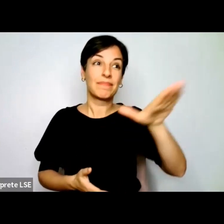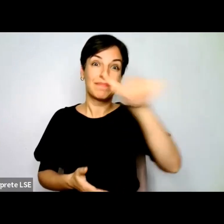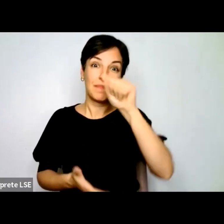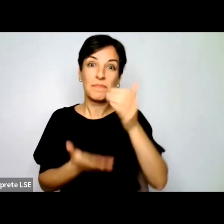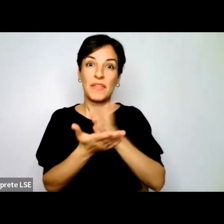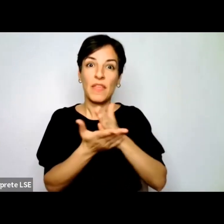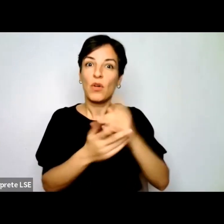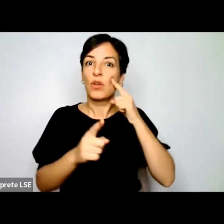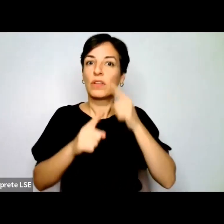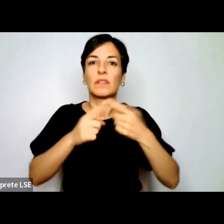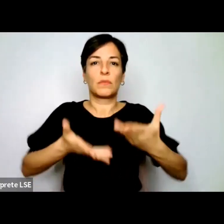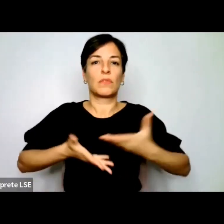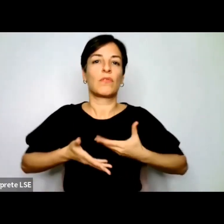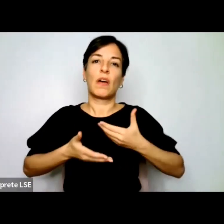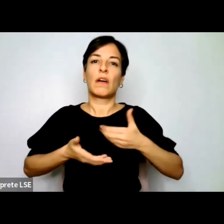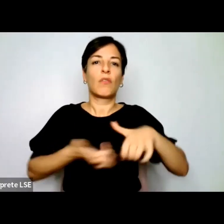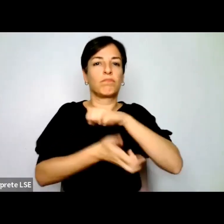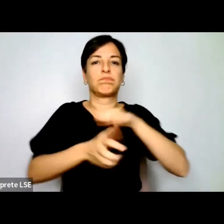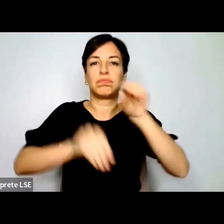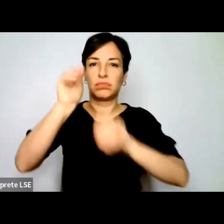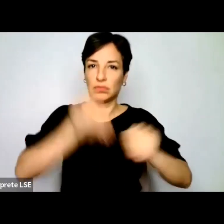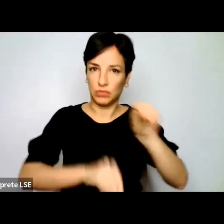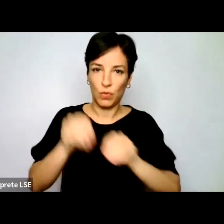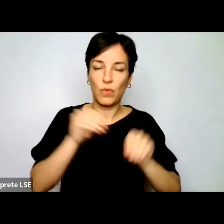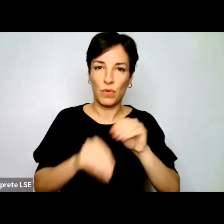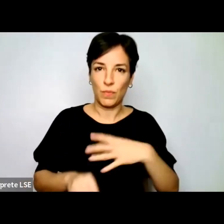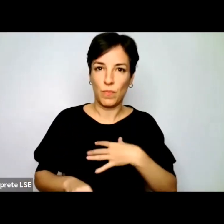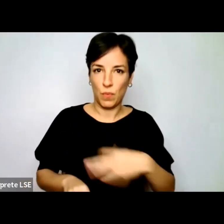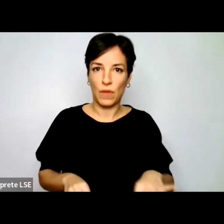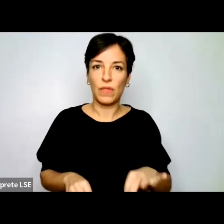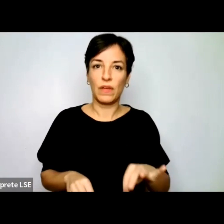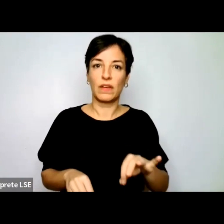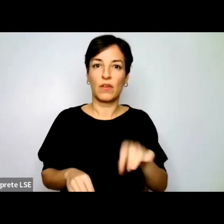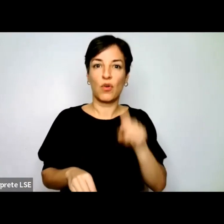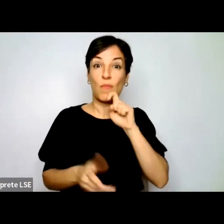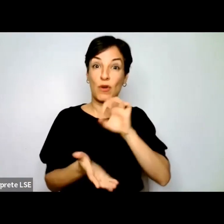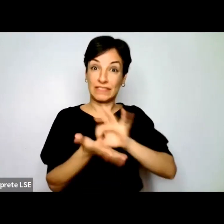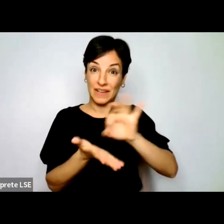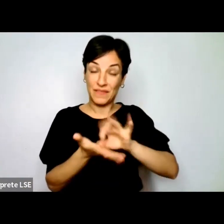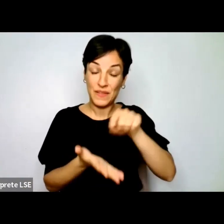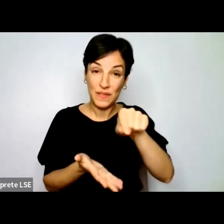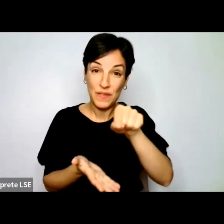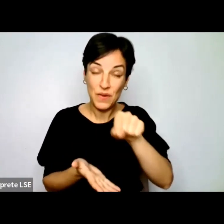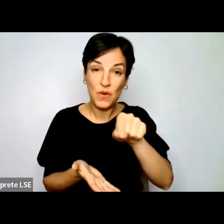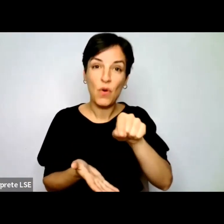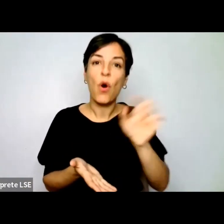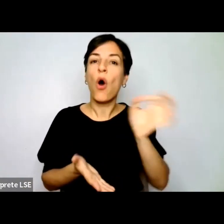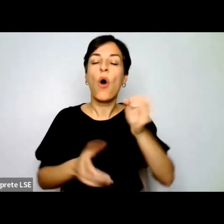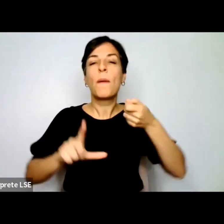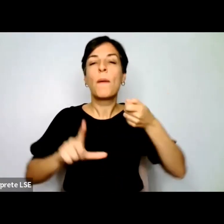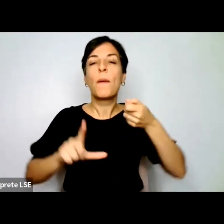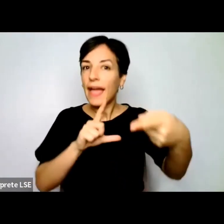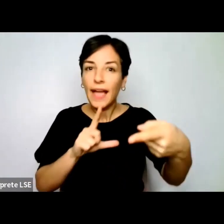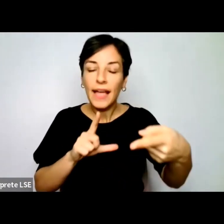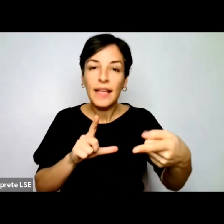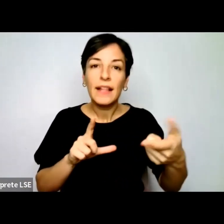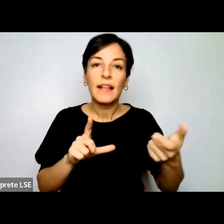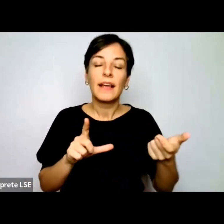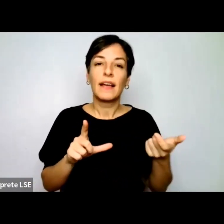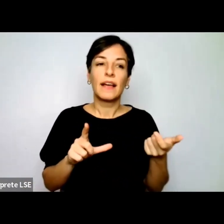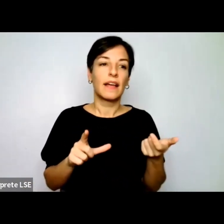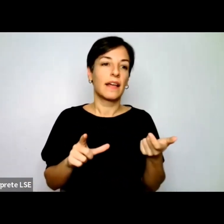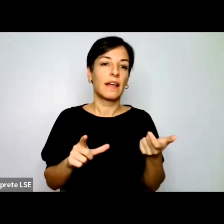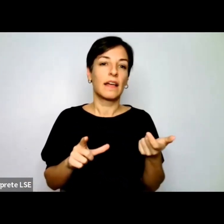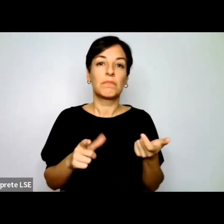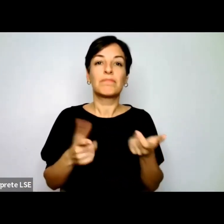a resolver un problema que tenemos utilizando este servicio o por correo electrónico.